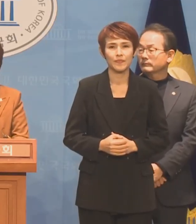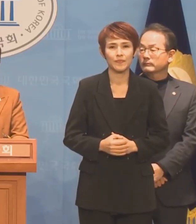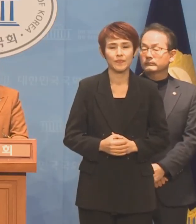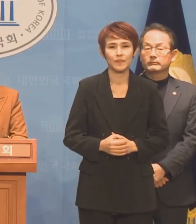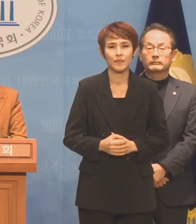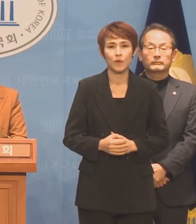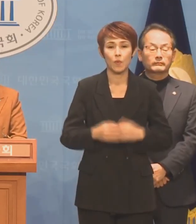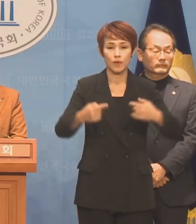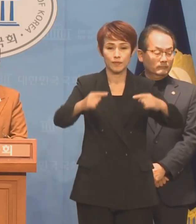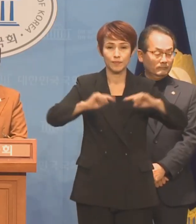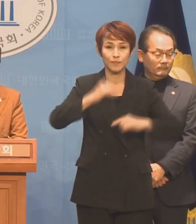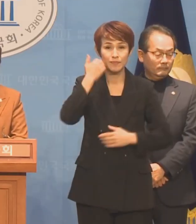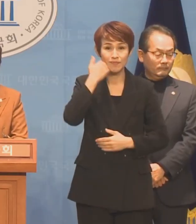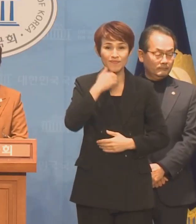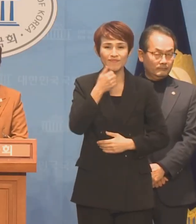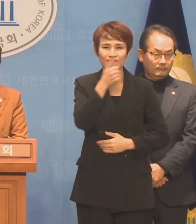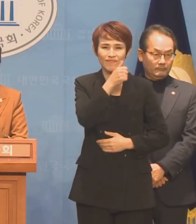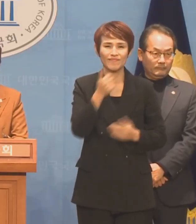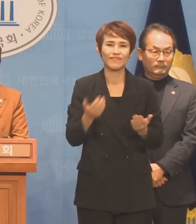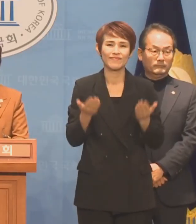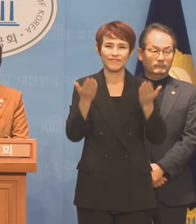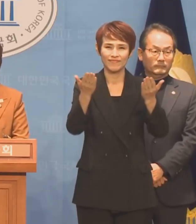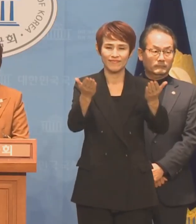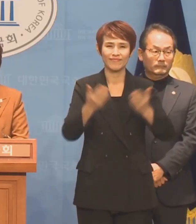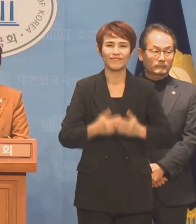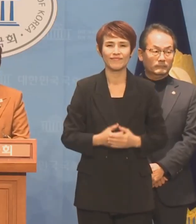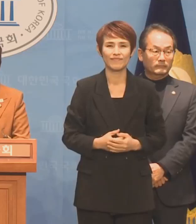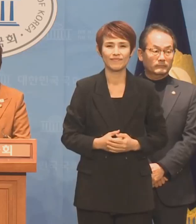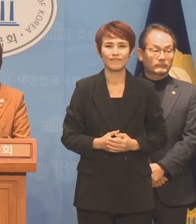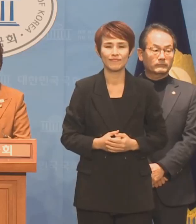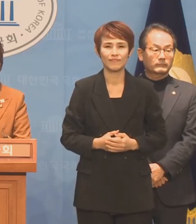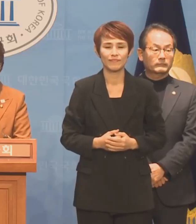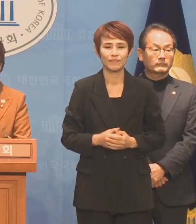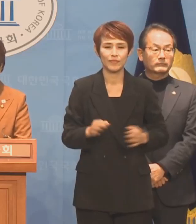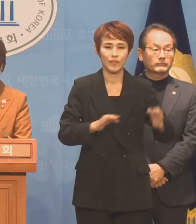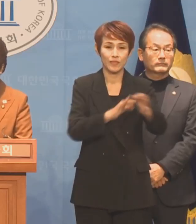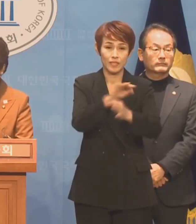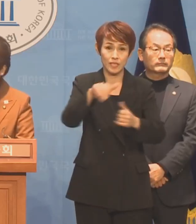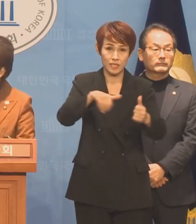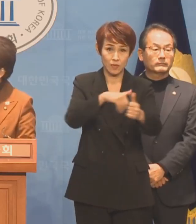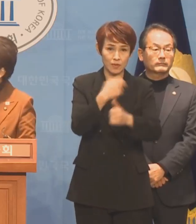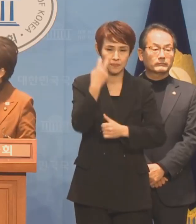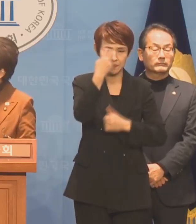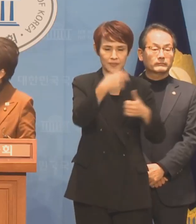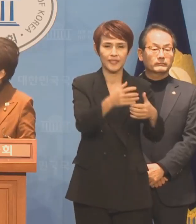먼저 참석하신 분들을 먼저 소개를 해드리겠습니다. 경제 상황 점검단